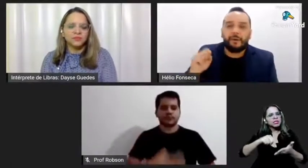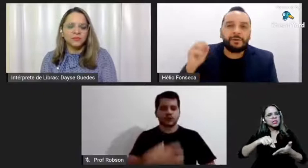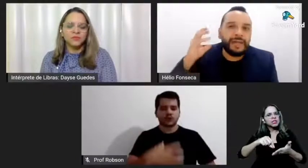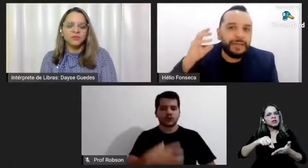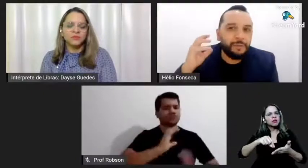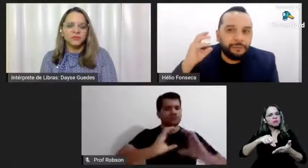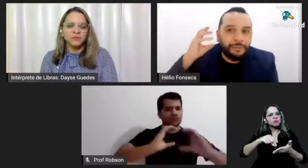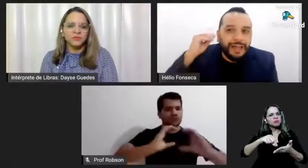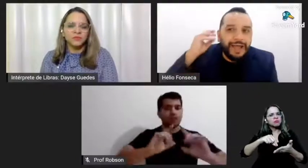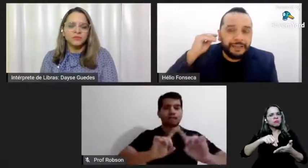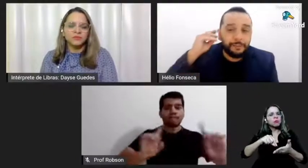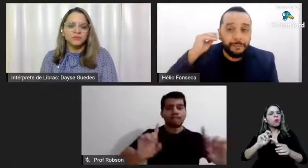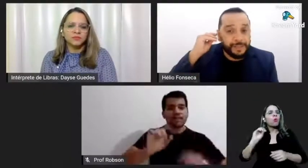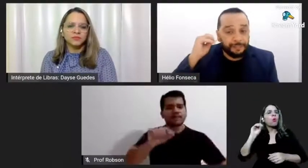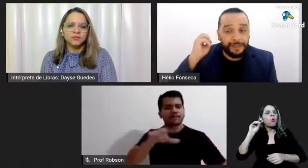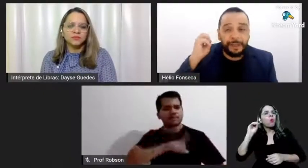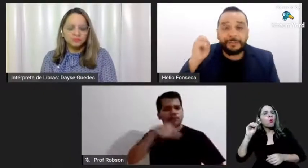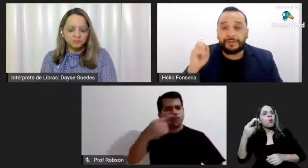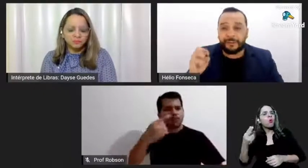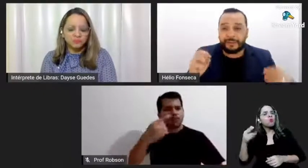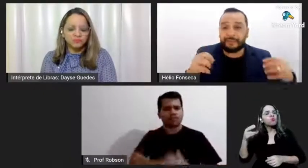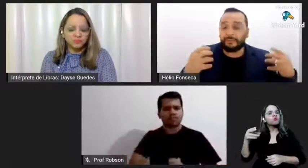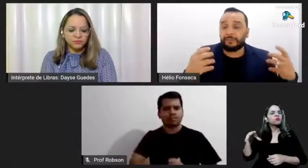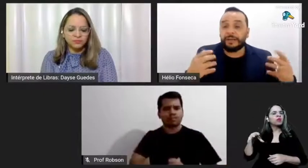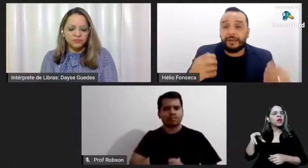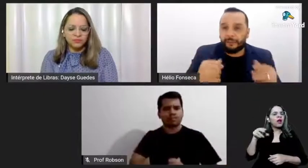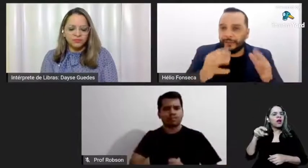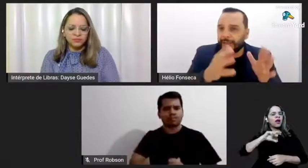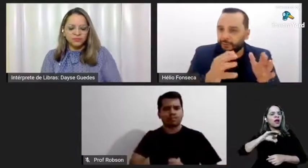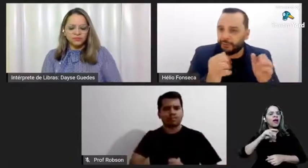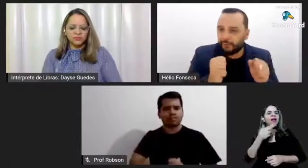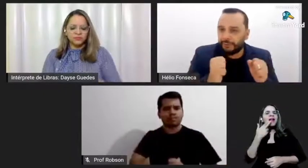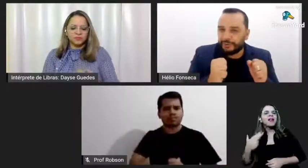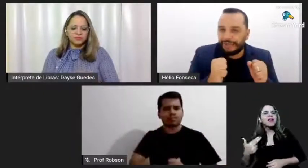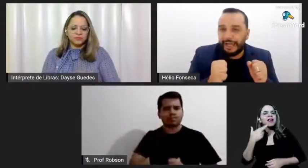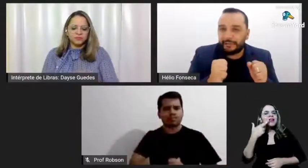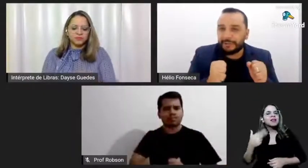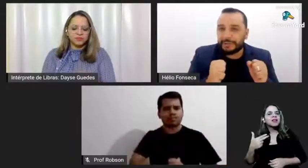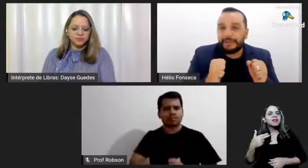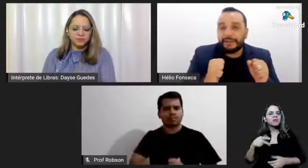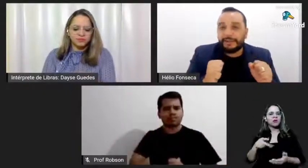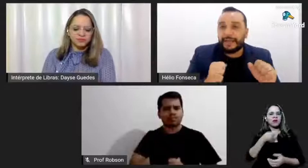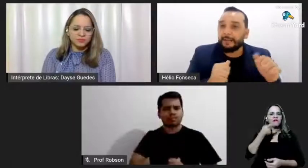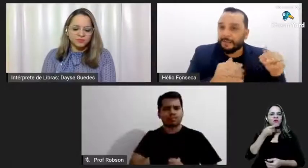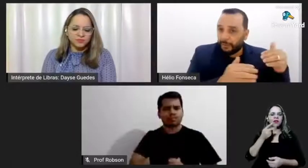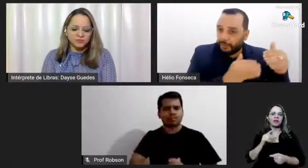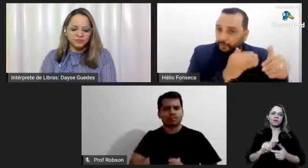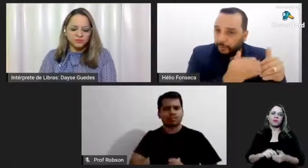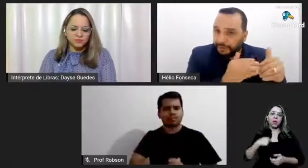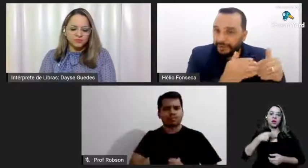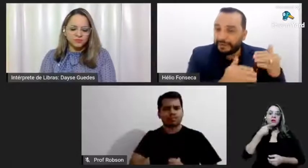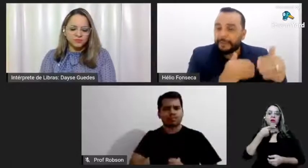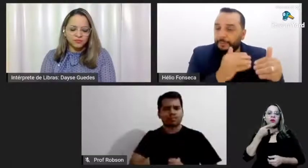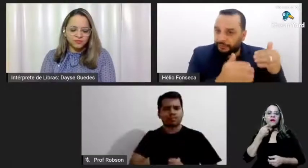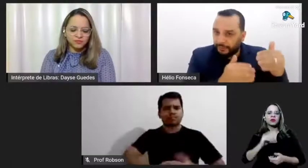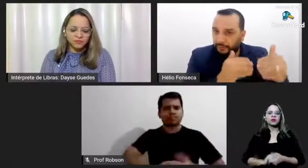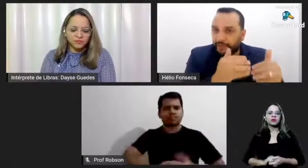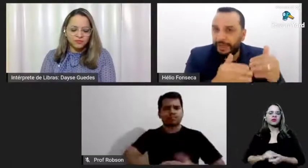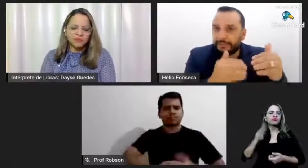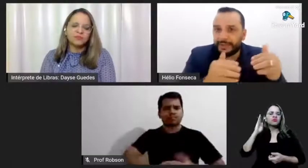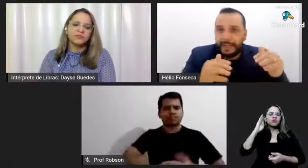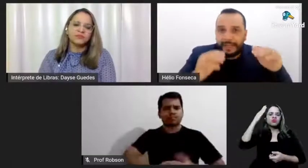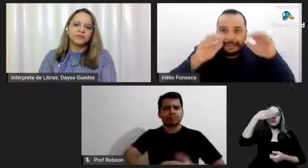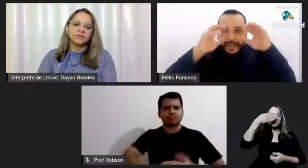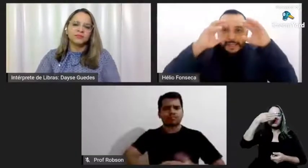país ou da língua falada do país. Porque tem pessoas que são... Eu falei dos surdos cegos, que eram pessoas surdas que depois